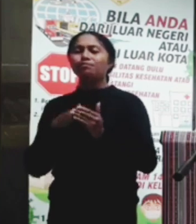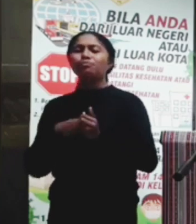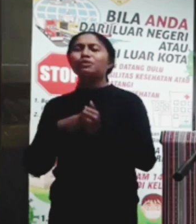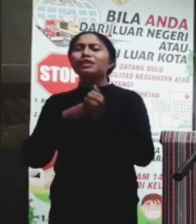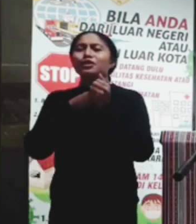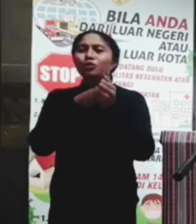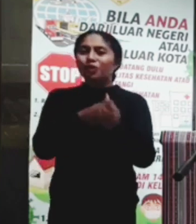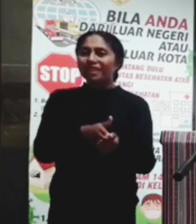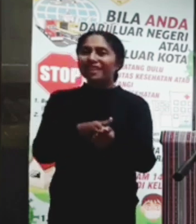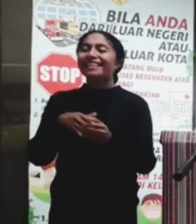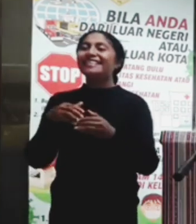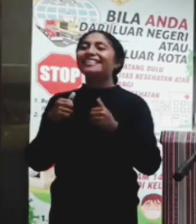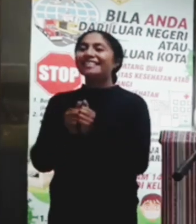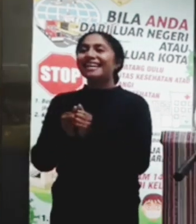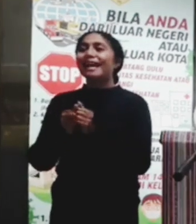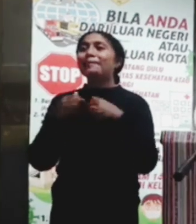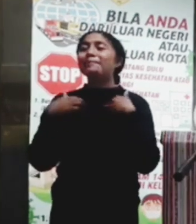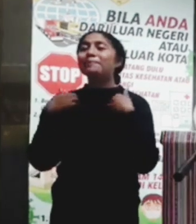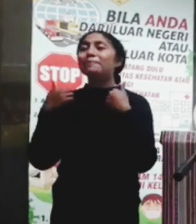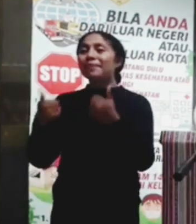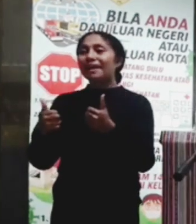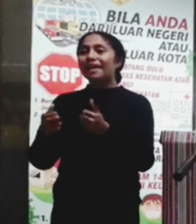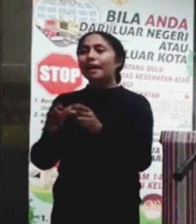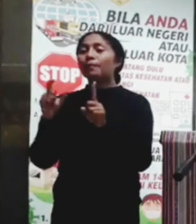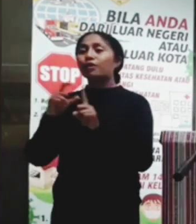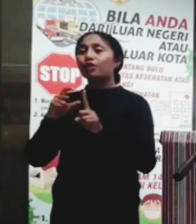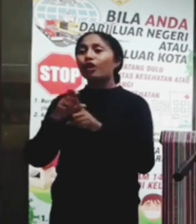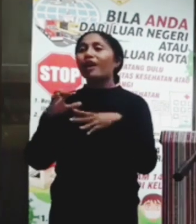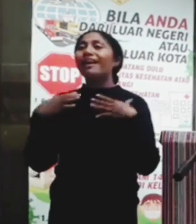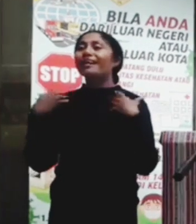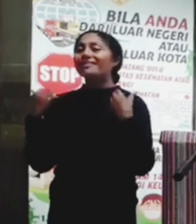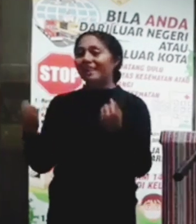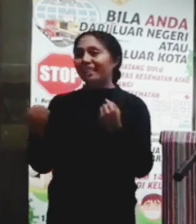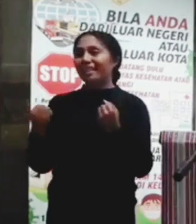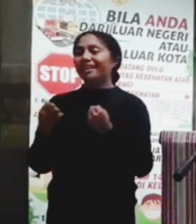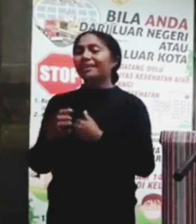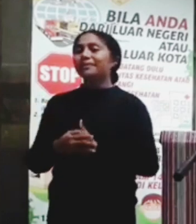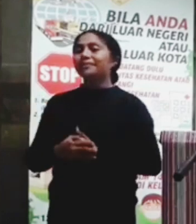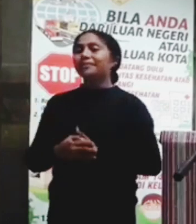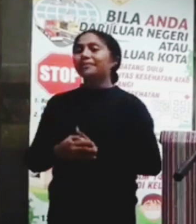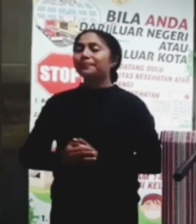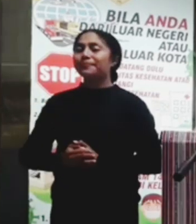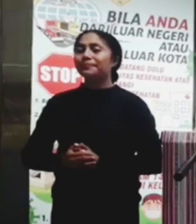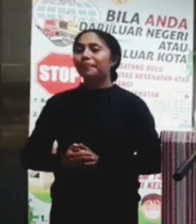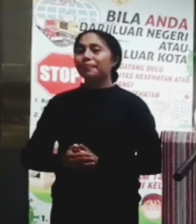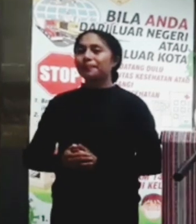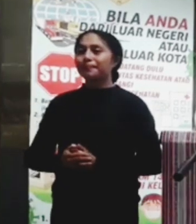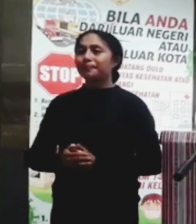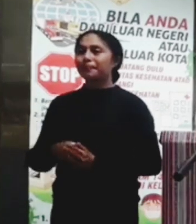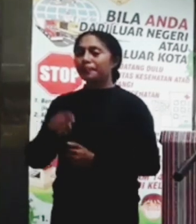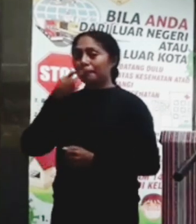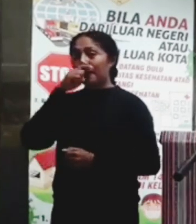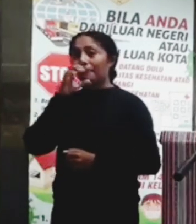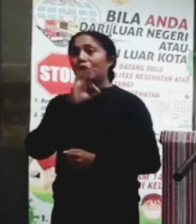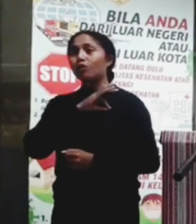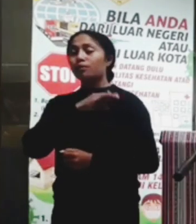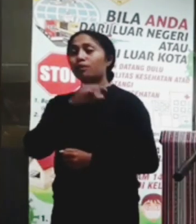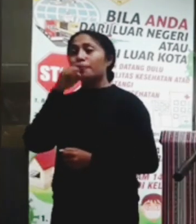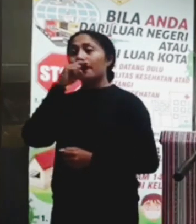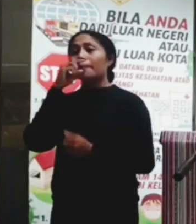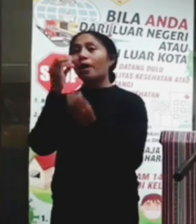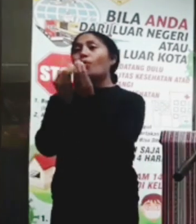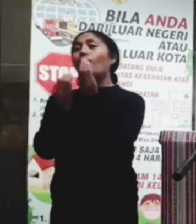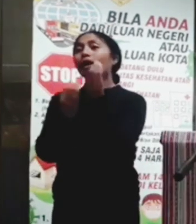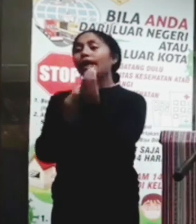dengan baik protokol-protokol sehat Hai Bapak Gubernur Bapak